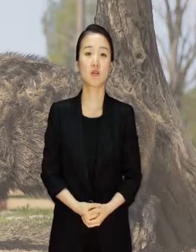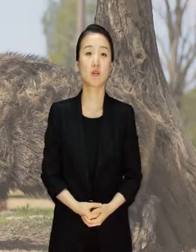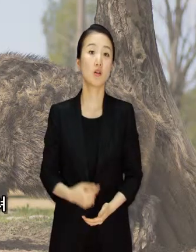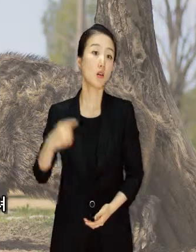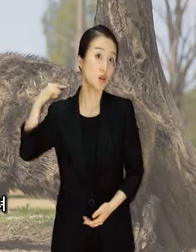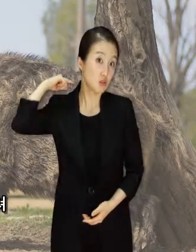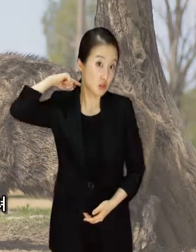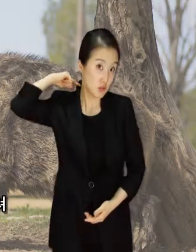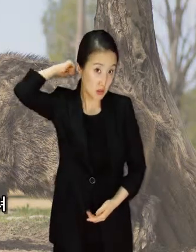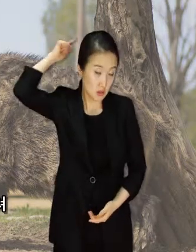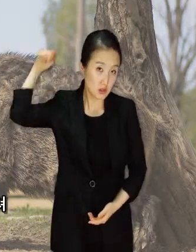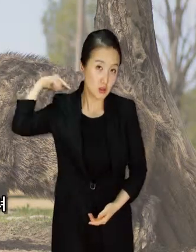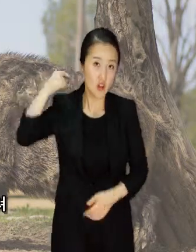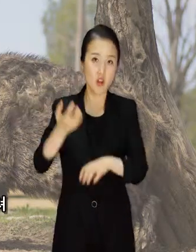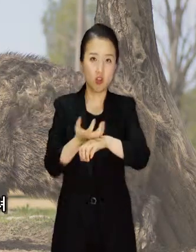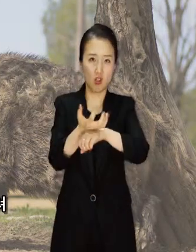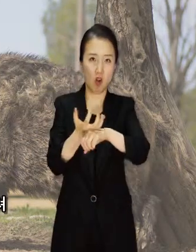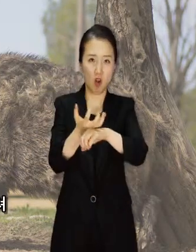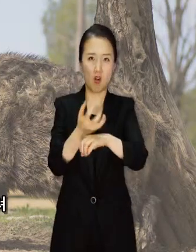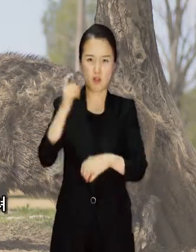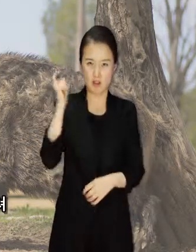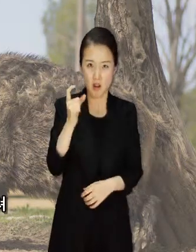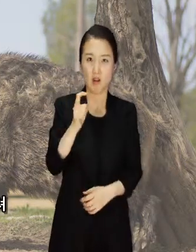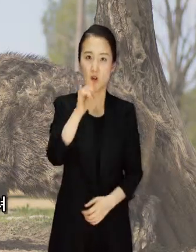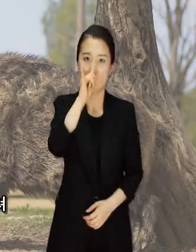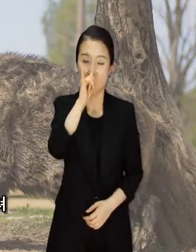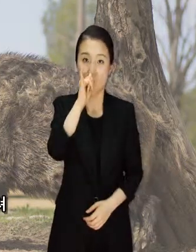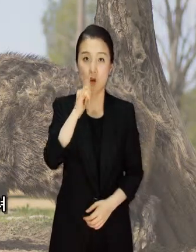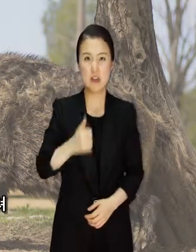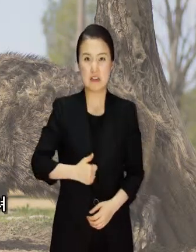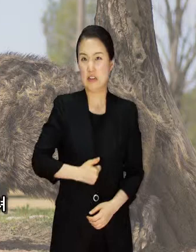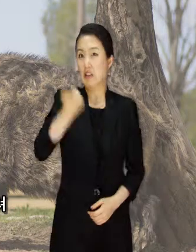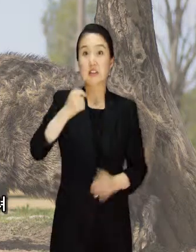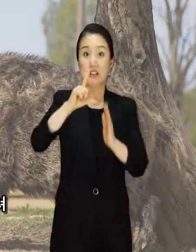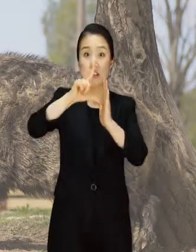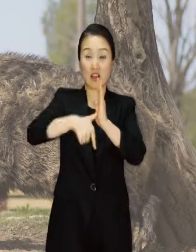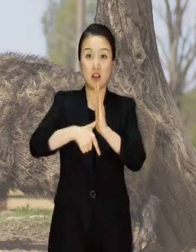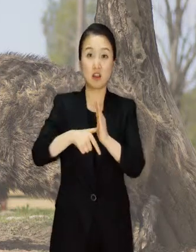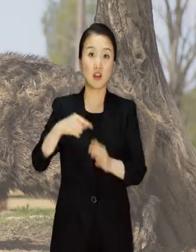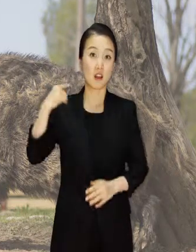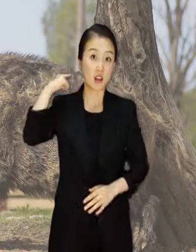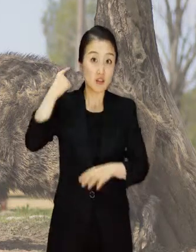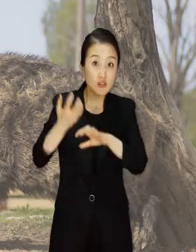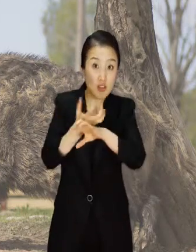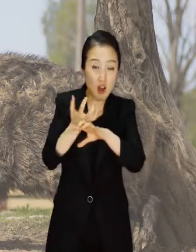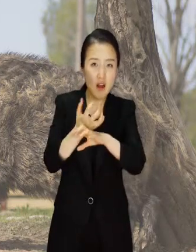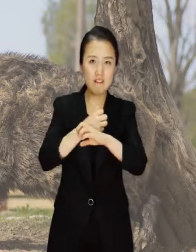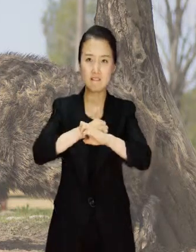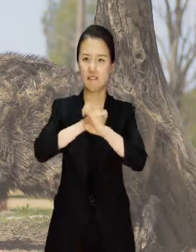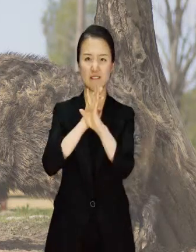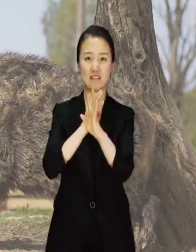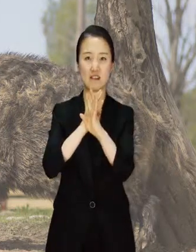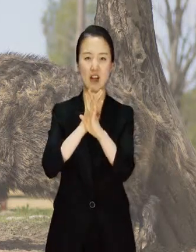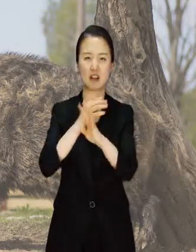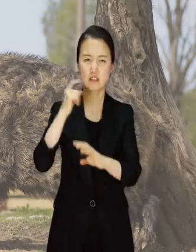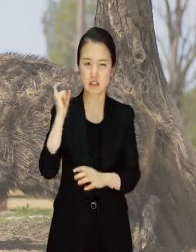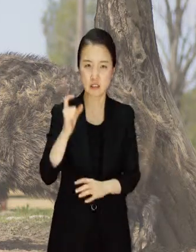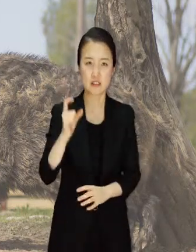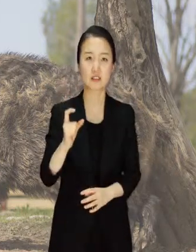굵지. 목 뒷부분에서부터 등에 걸쳐 뻣뻣한 털이 나 있는데 화를 낼 때에는 이